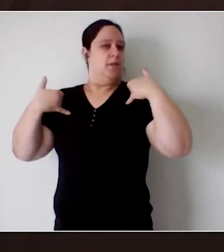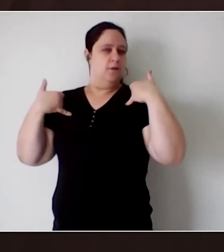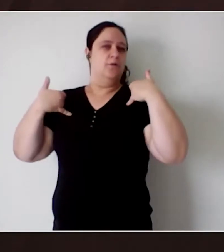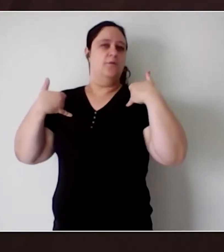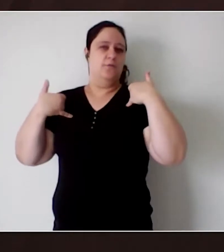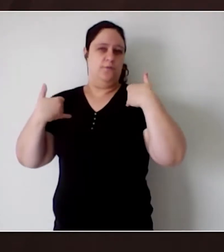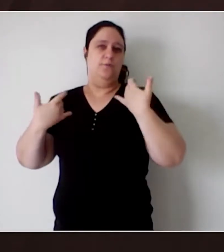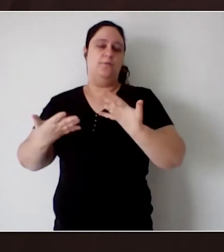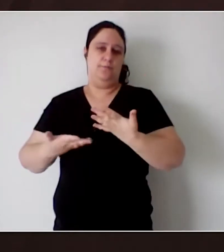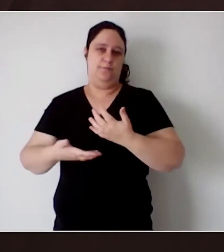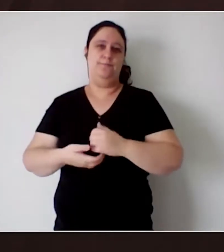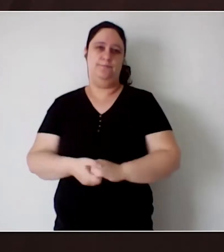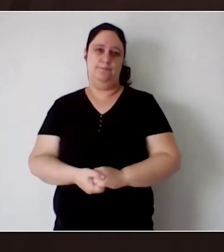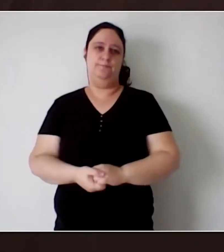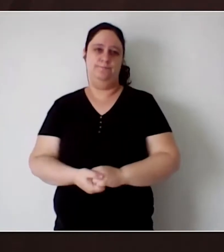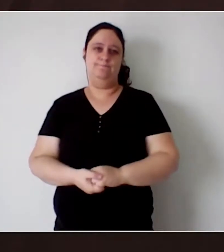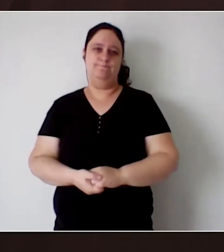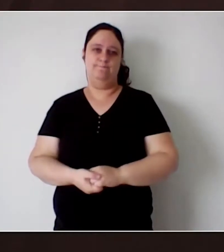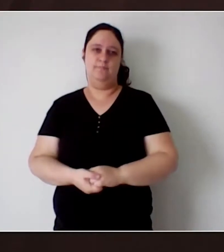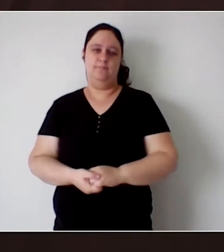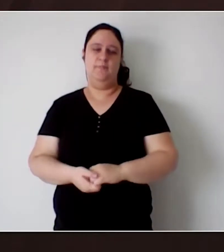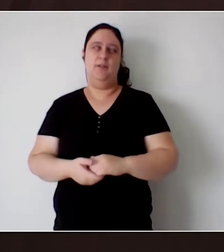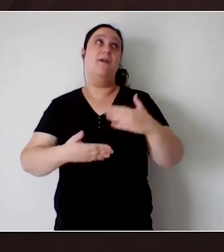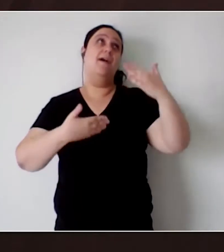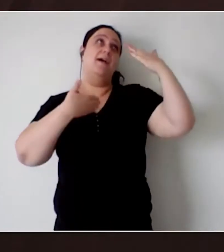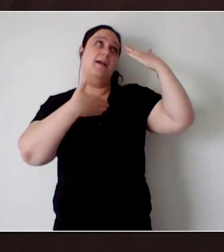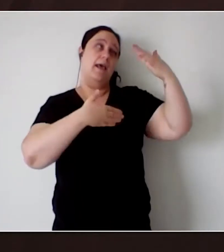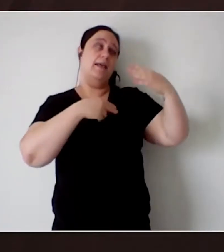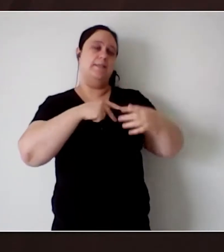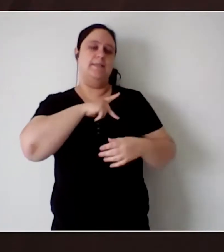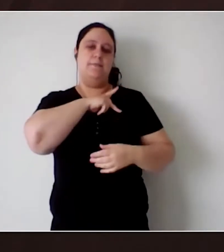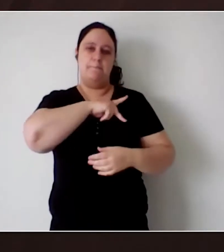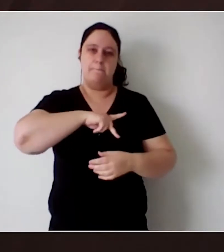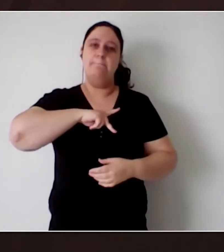ao apostolado de Paulo, é que nós